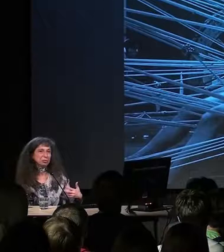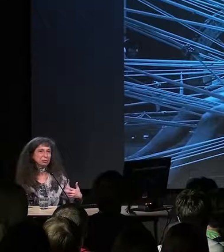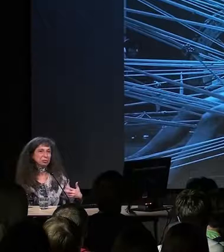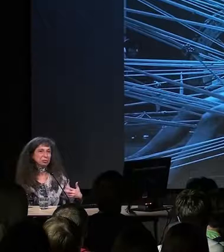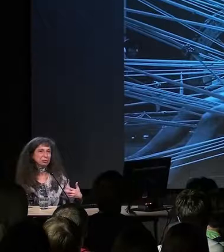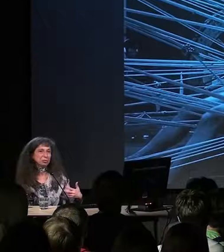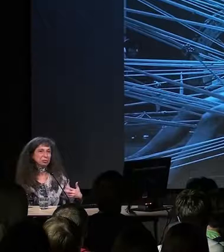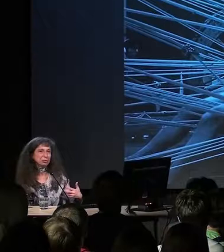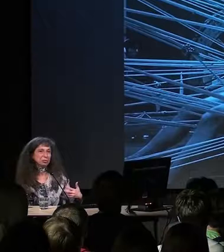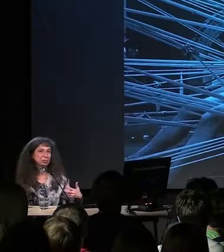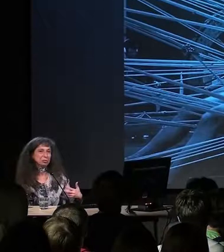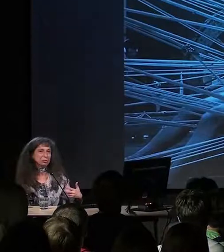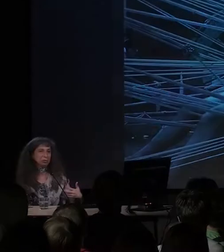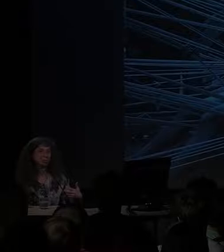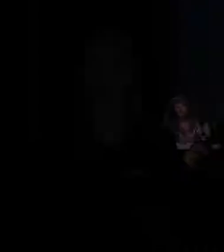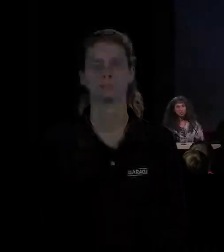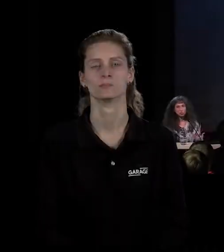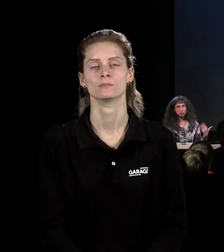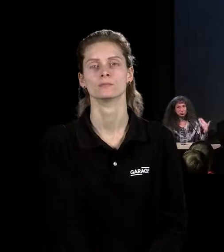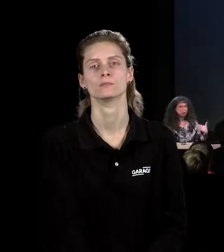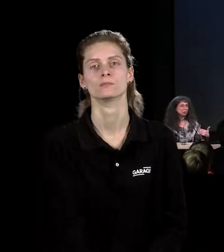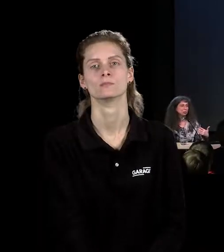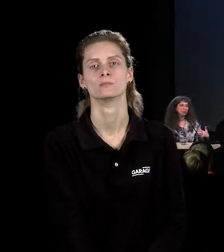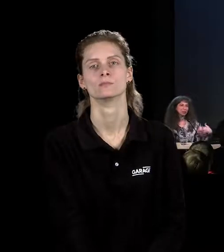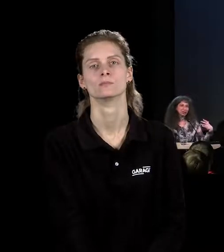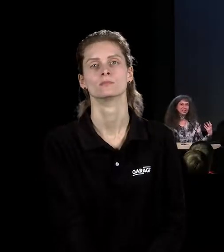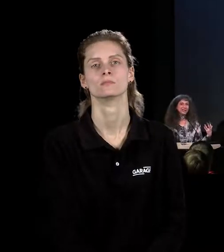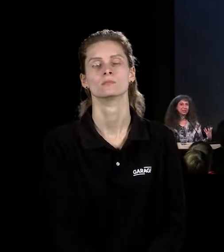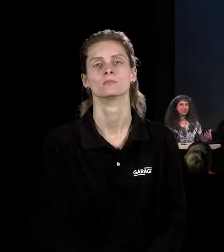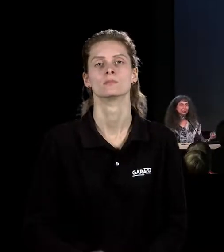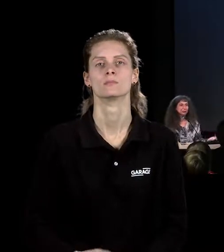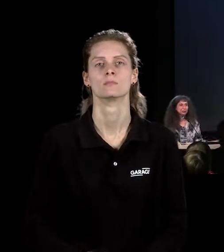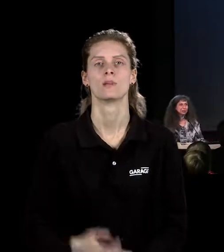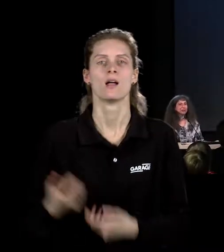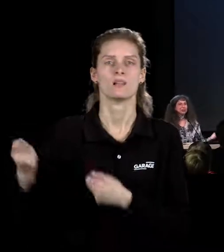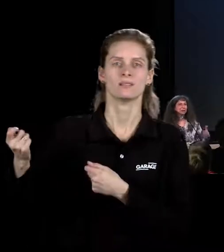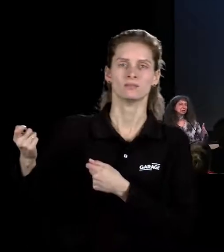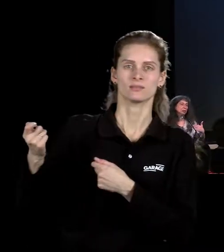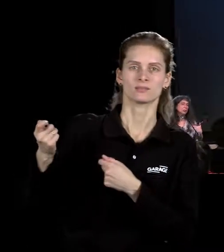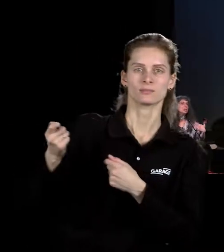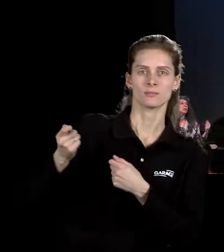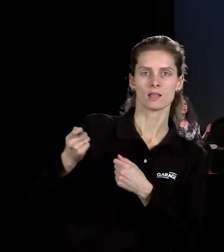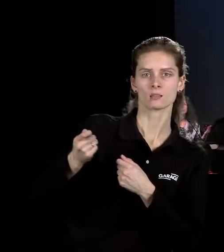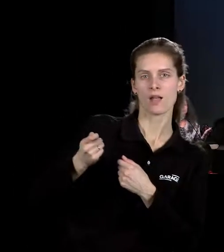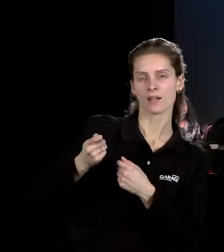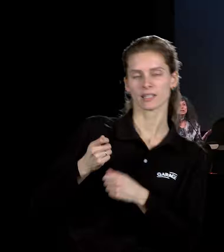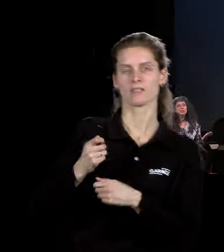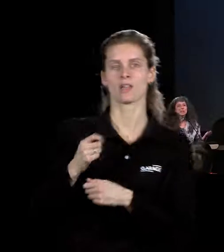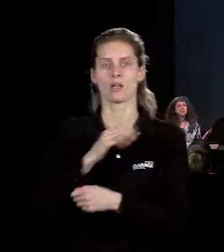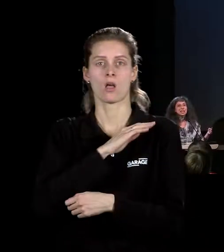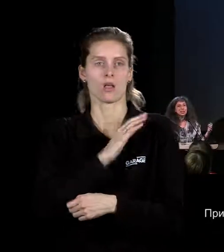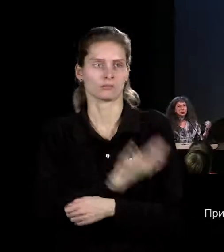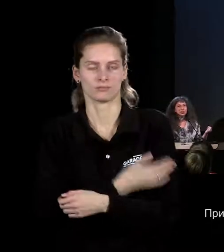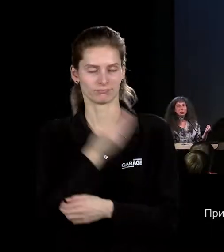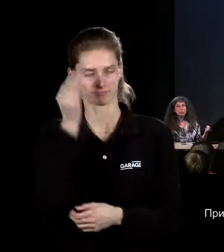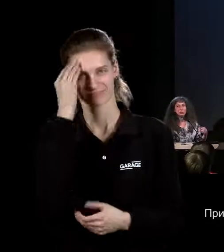тянутся за границу кадра под разными углами. Ну, как он натягивает эти веревки, естественно, это такое усилие